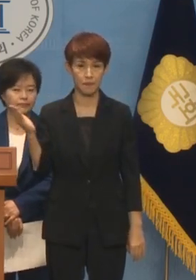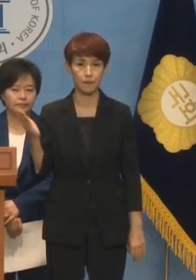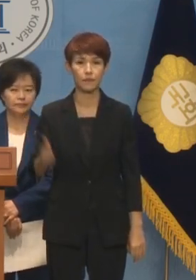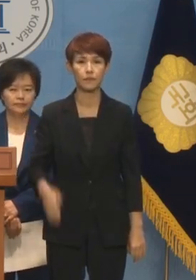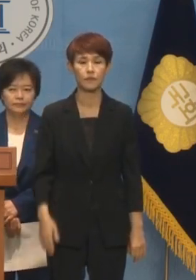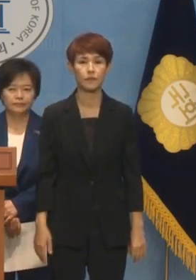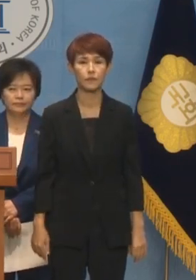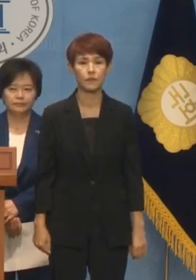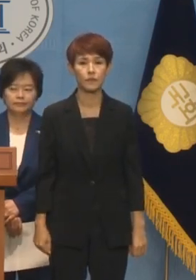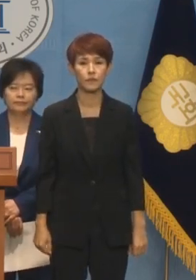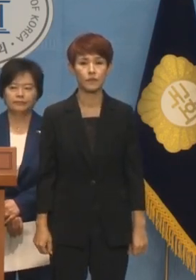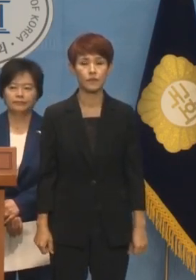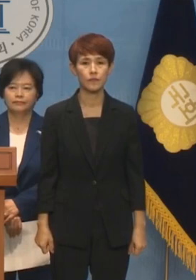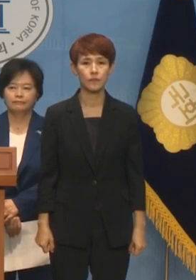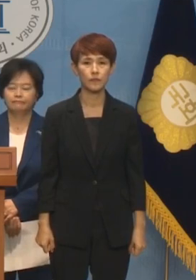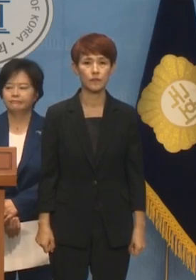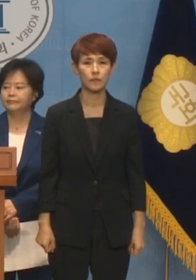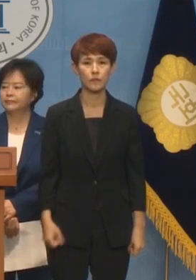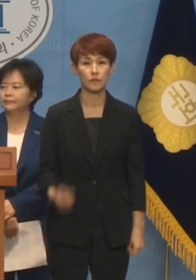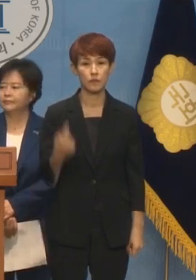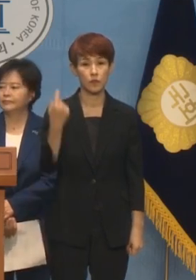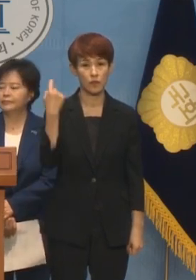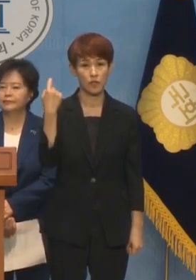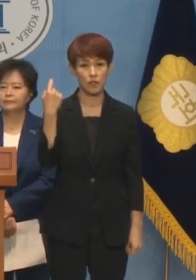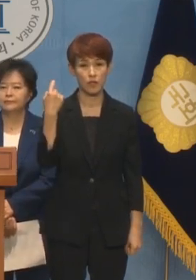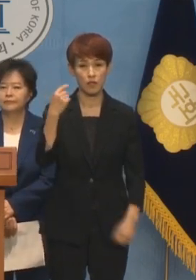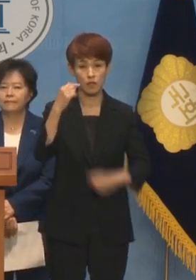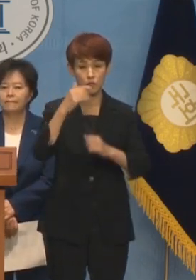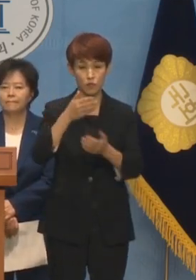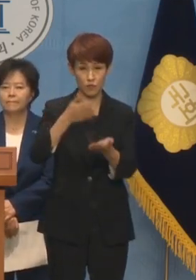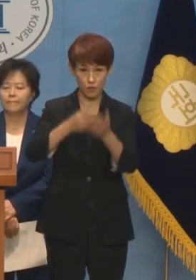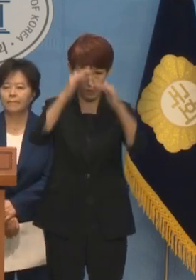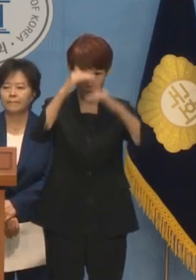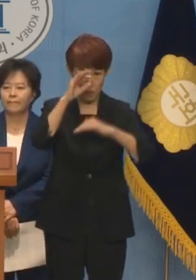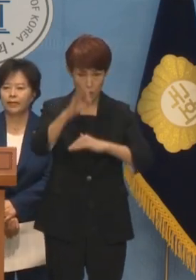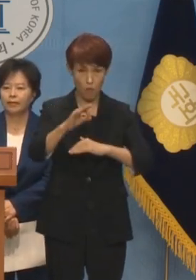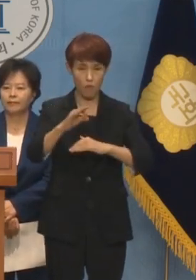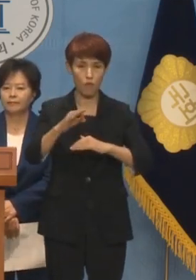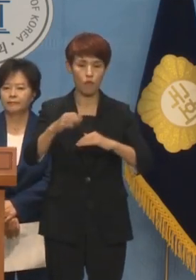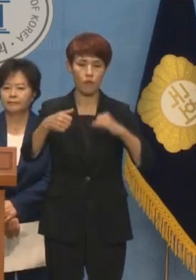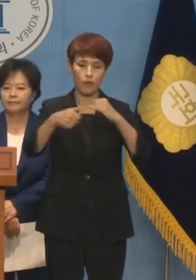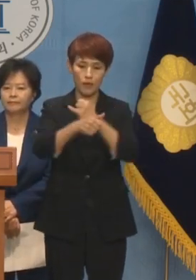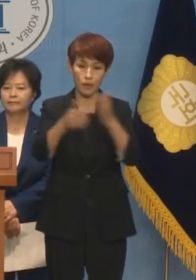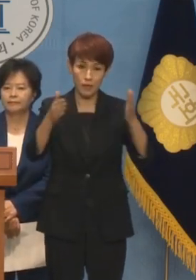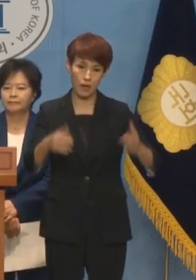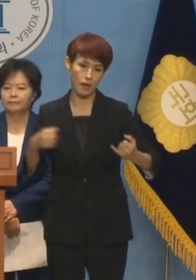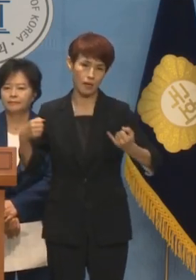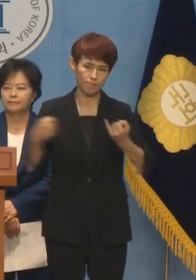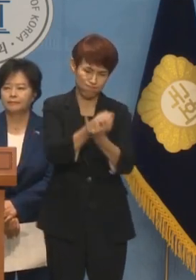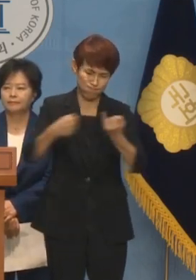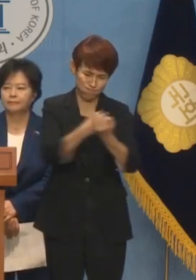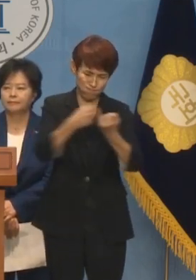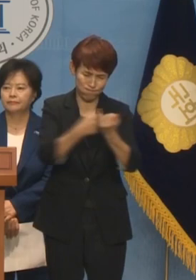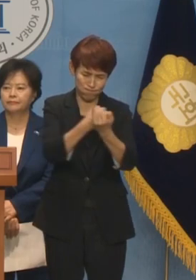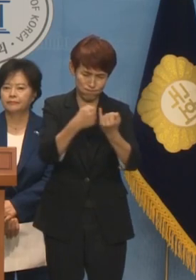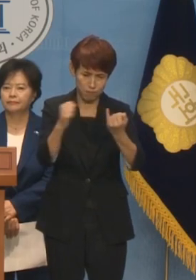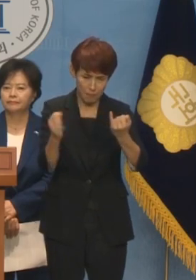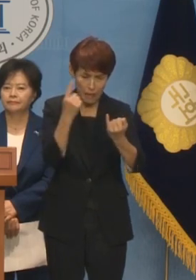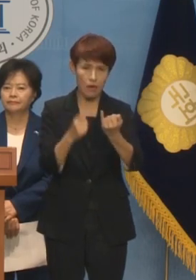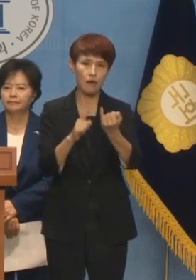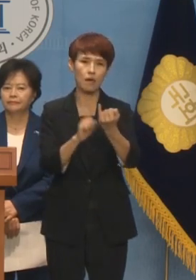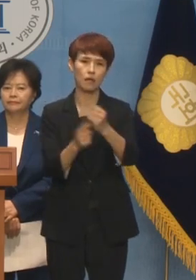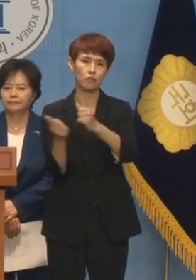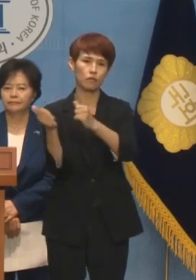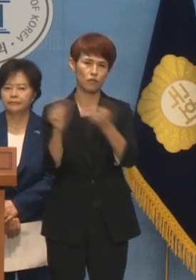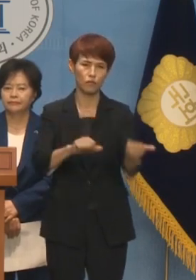오늘 어제 언론 보도에 따르면 교제 폭력으로 여성이 또 한 명